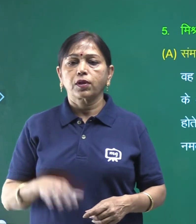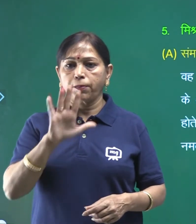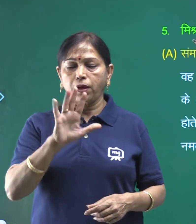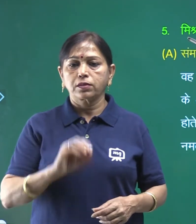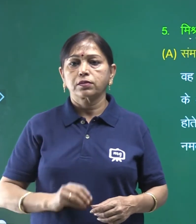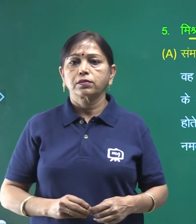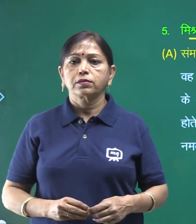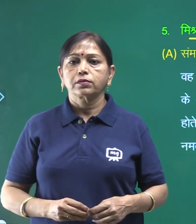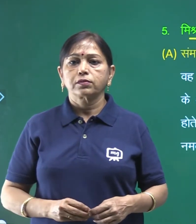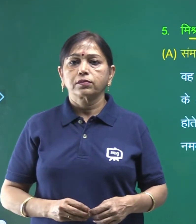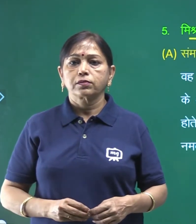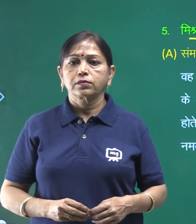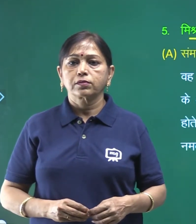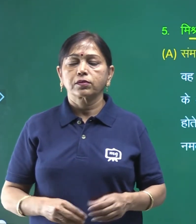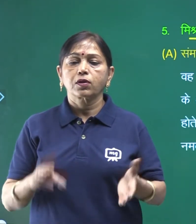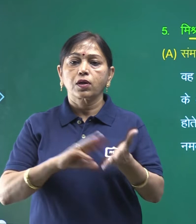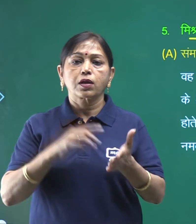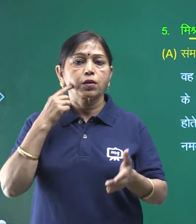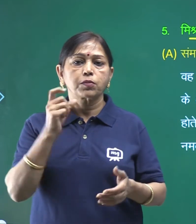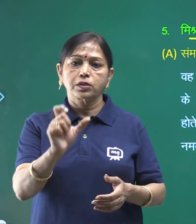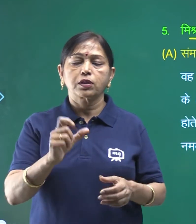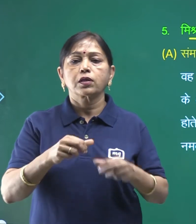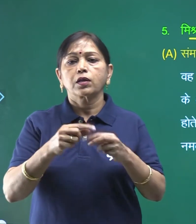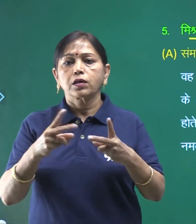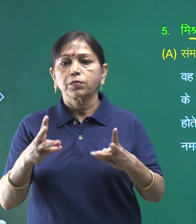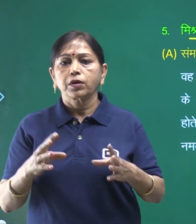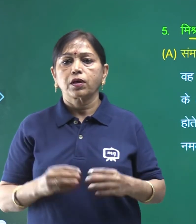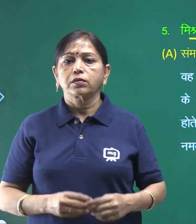5 मिश्रण के प्रकार।